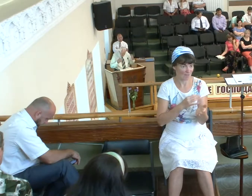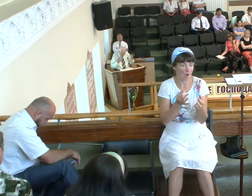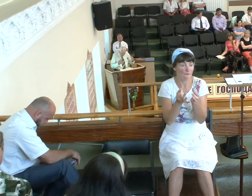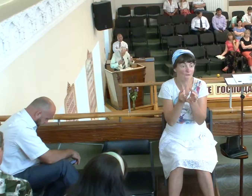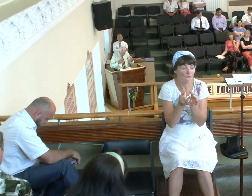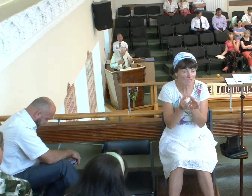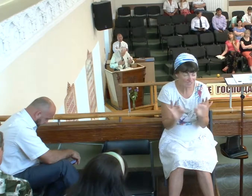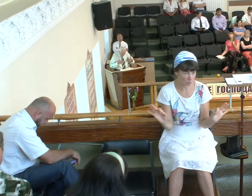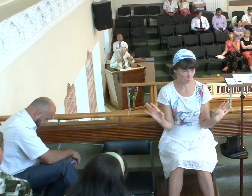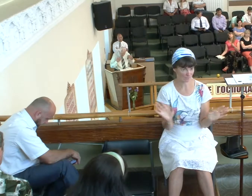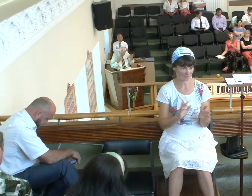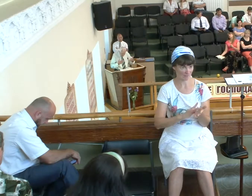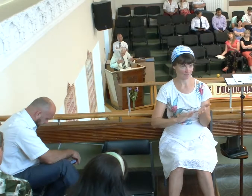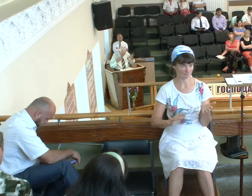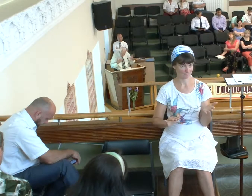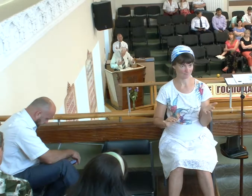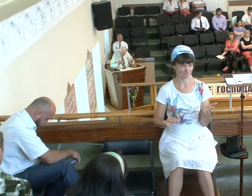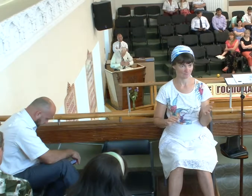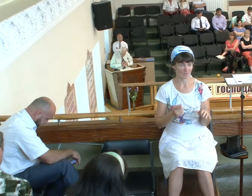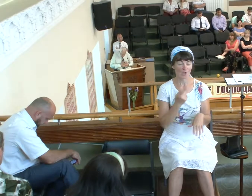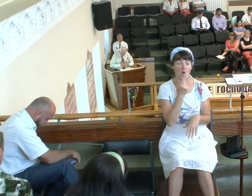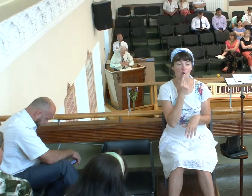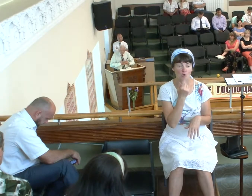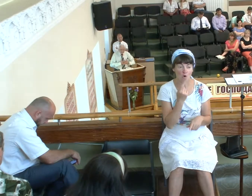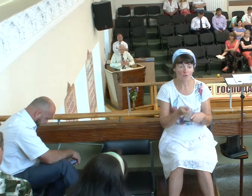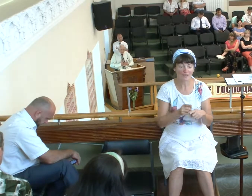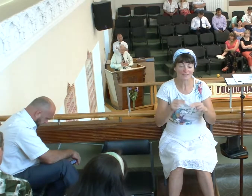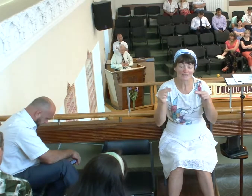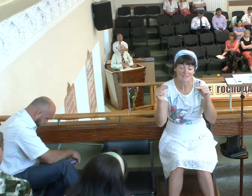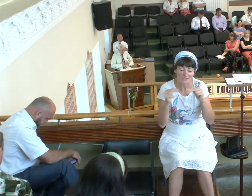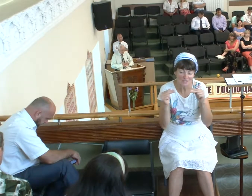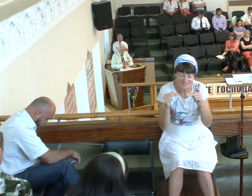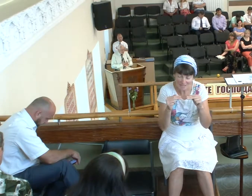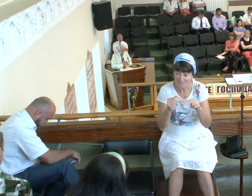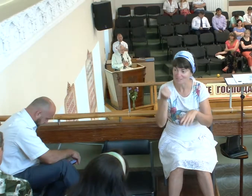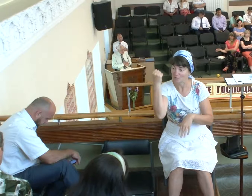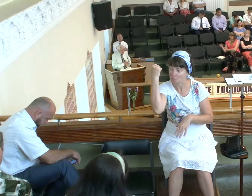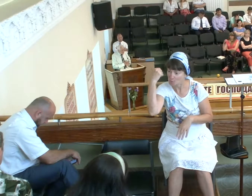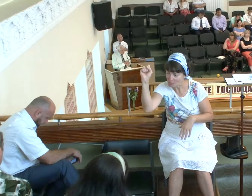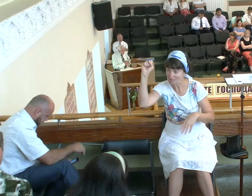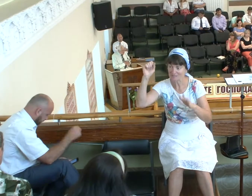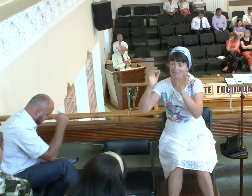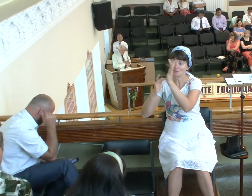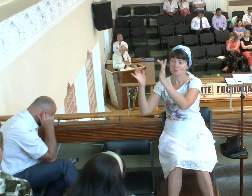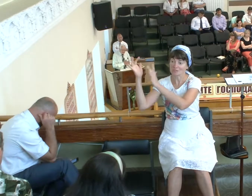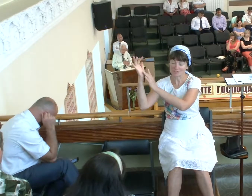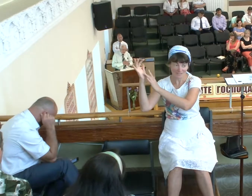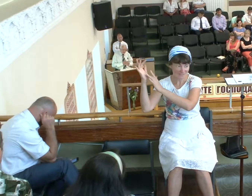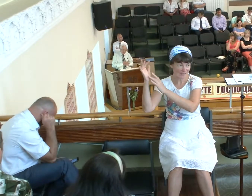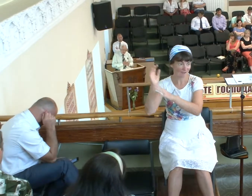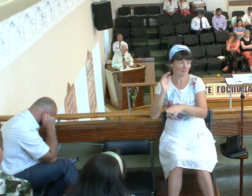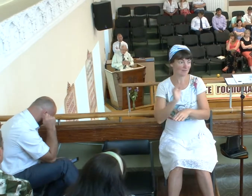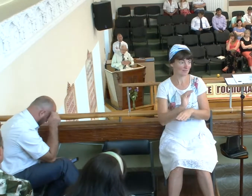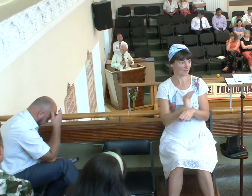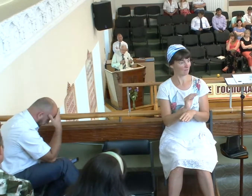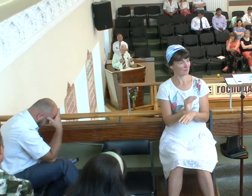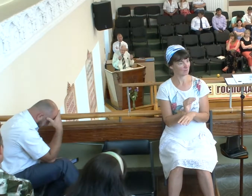стала свидетельством победы Иисуса Христа над дьяволом. Кровь Иисуса Христа стала